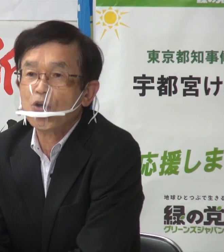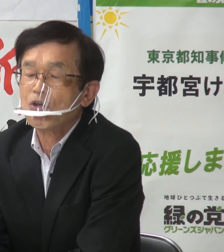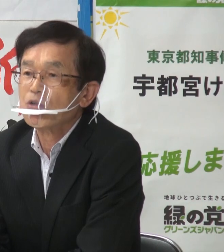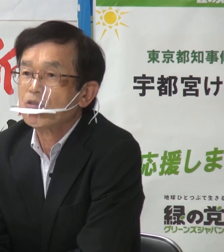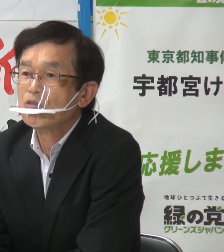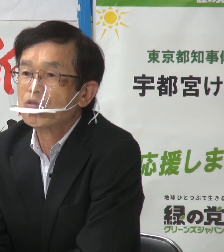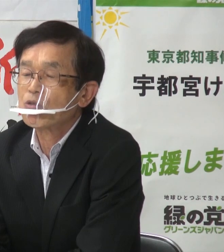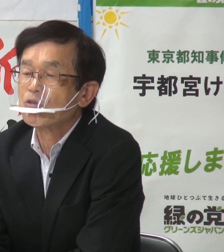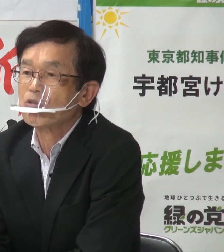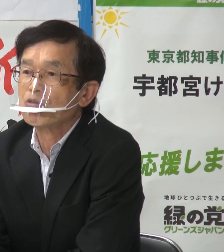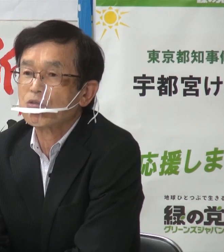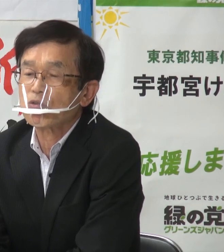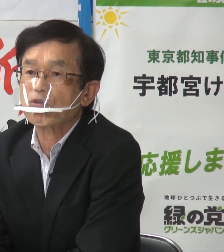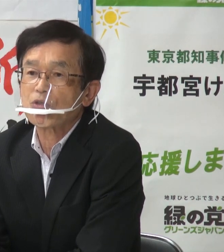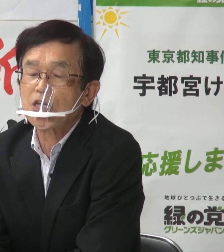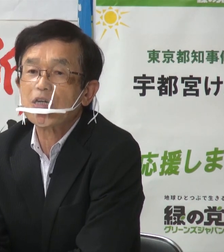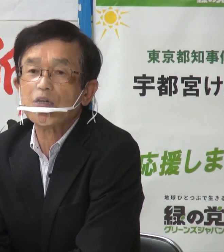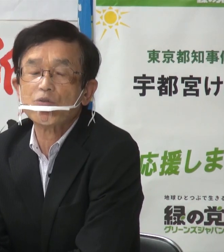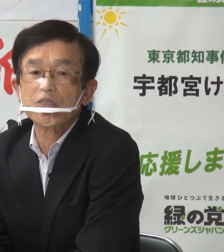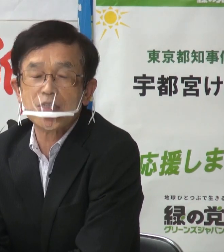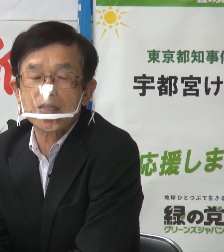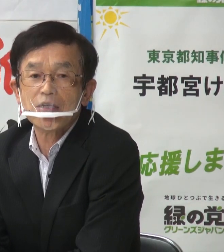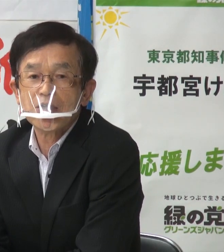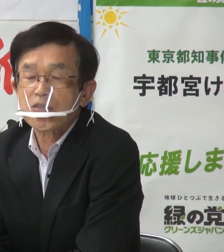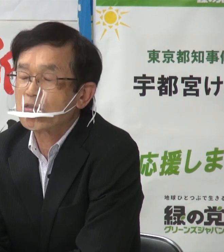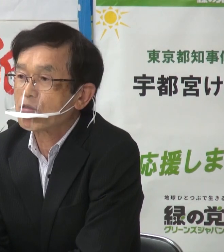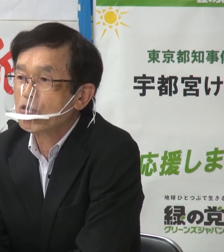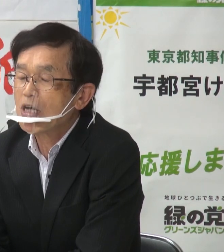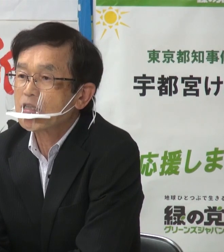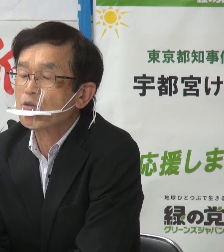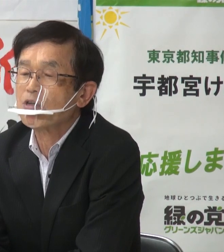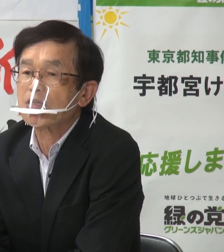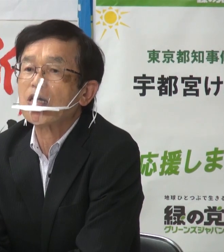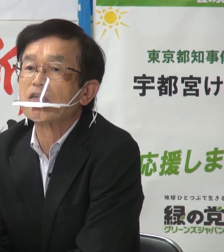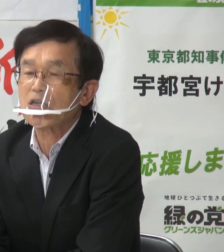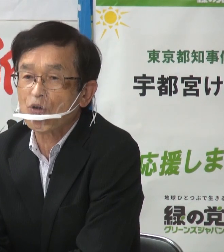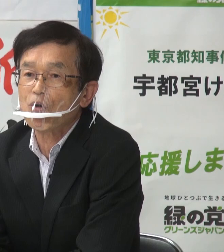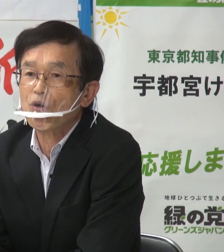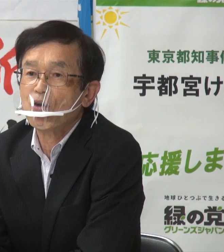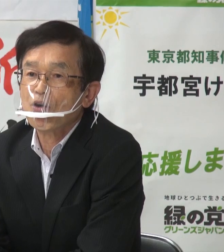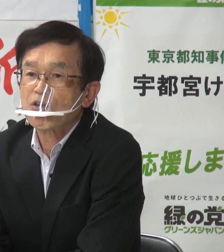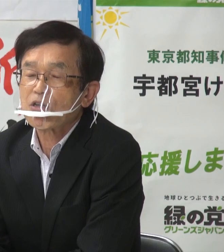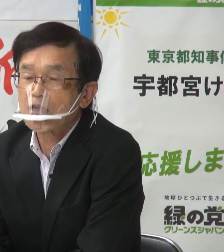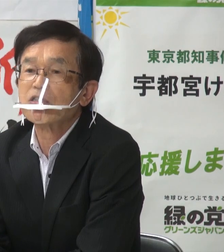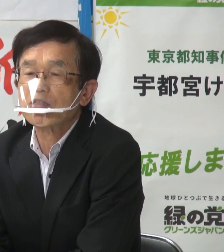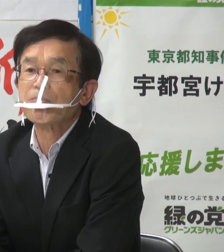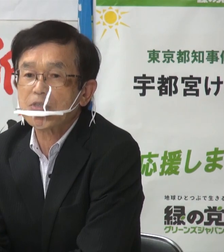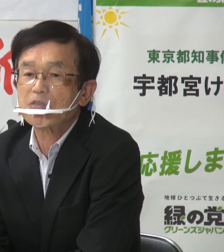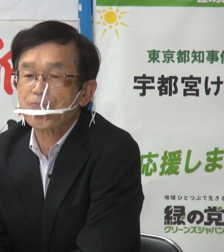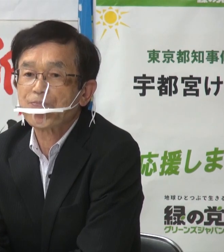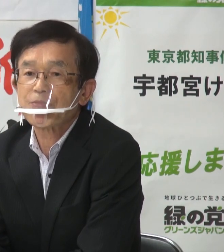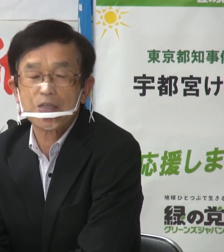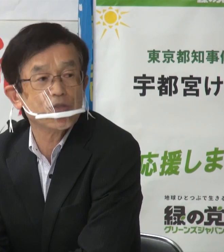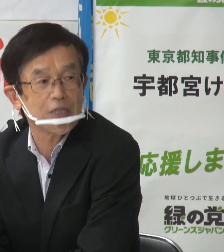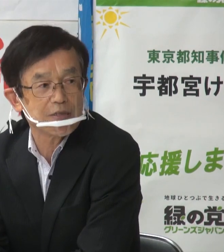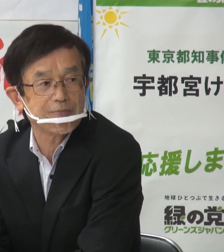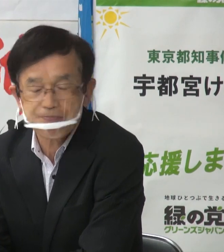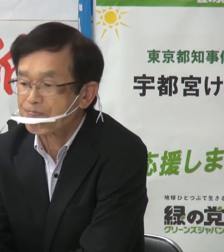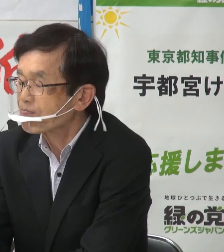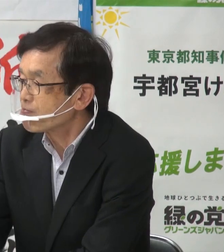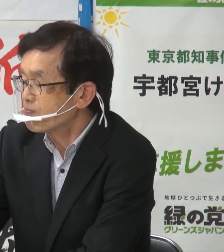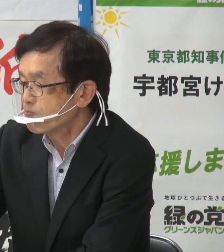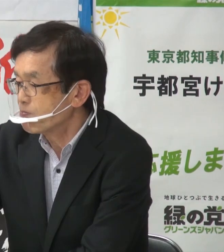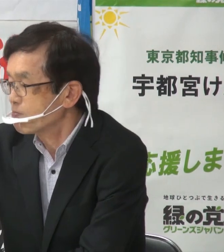るという、そういうその経験をですね、作り上げたのではないかと確信しています。以上です